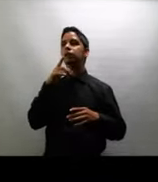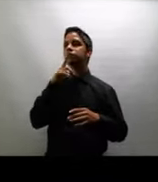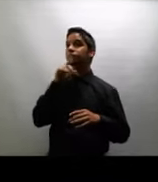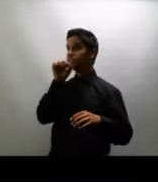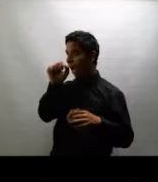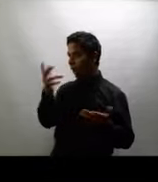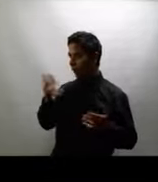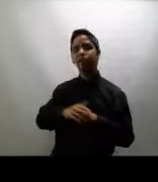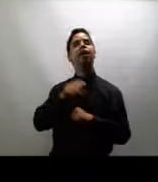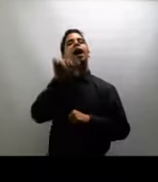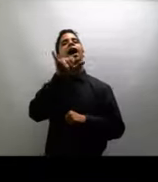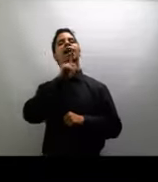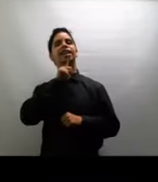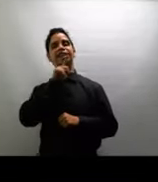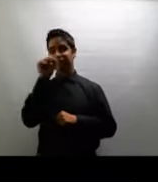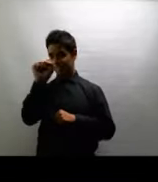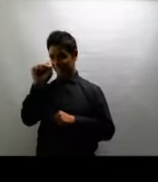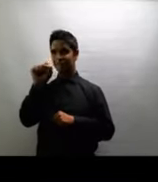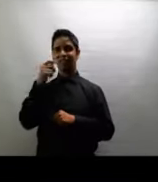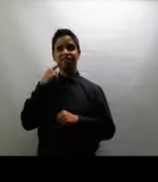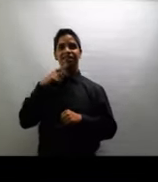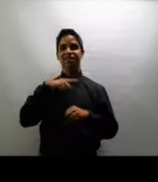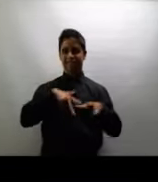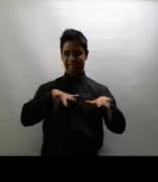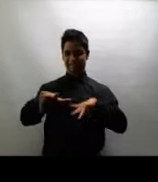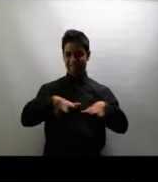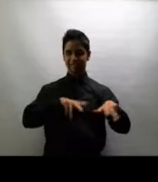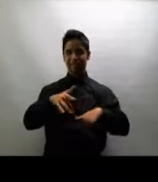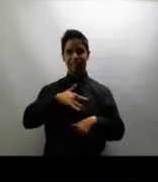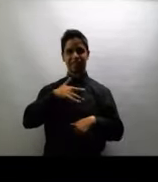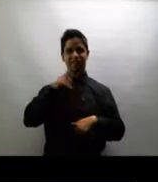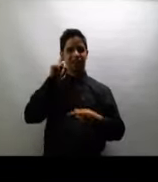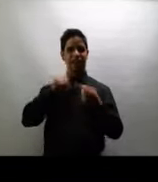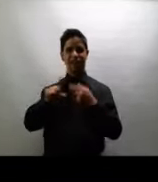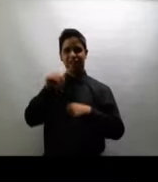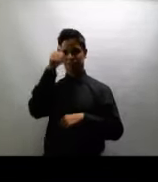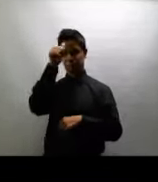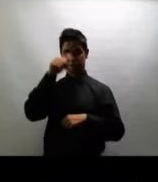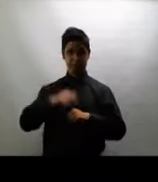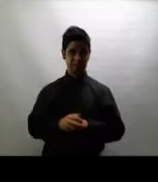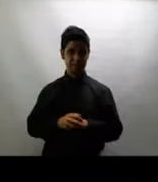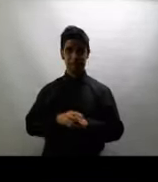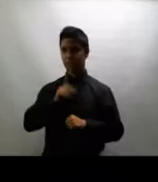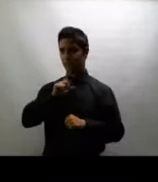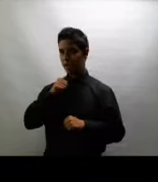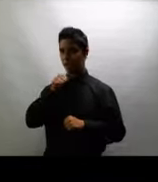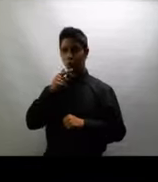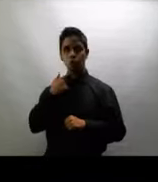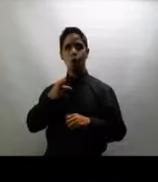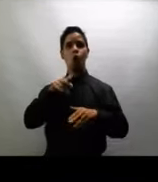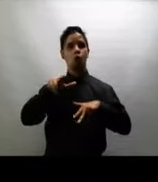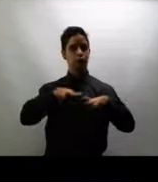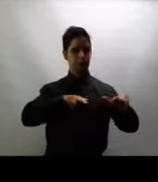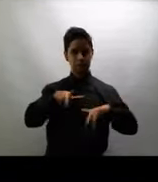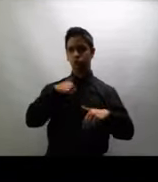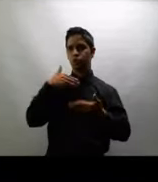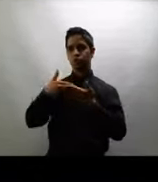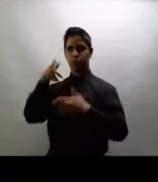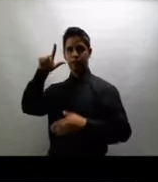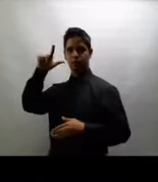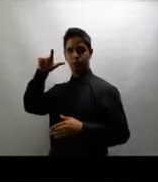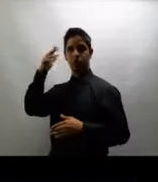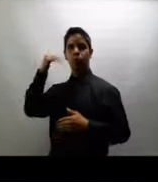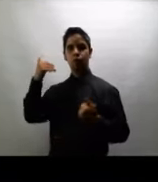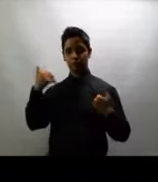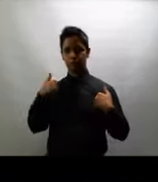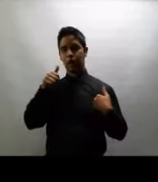El sábado. Exacto. Bueno, es que fue tan largo duró, que me duró. Te duró hasta el domingo. Digo, y que conste que no caminé. Yo llegué después. Poca